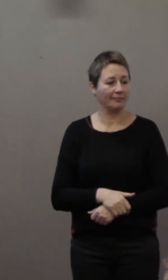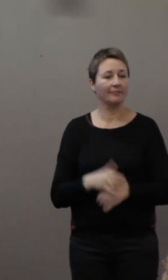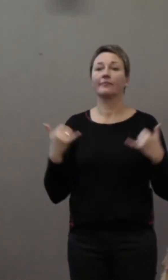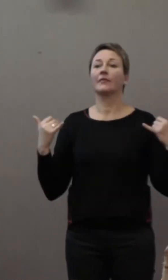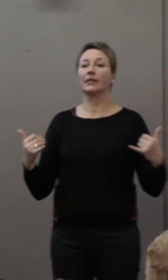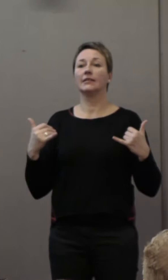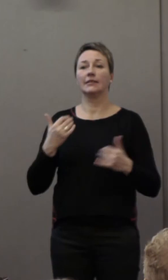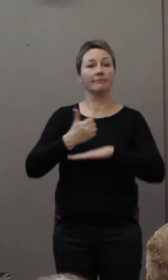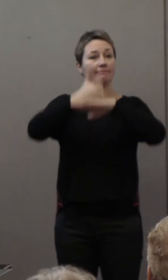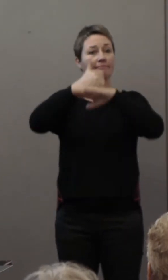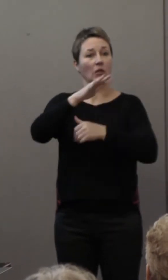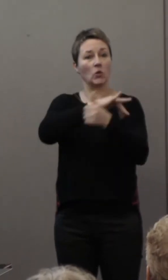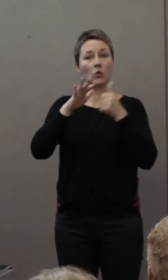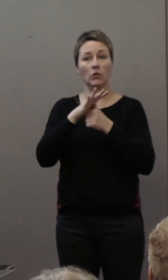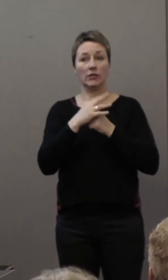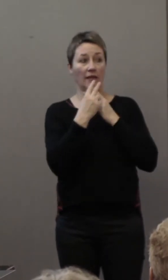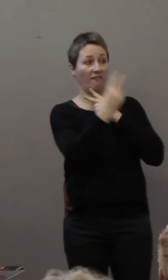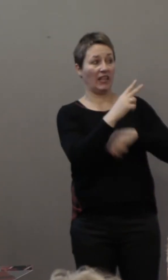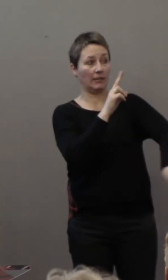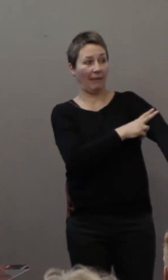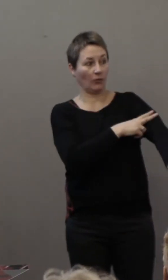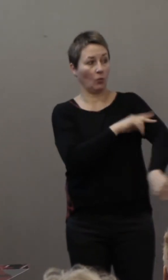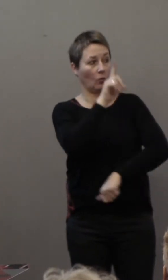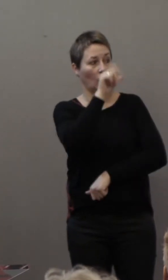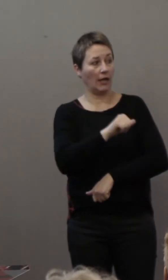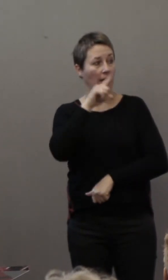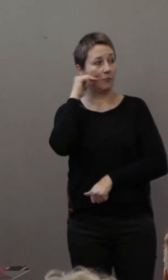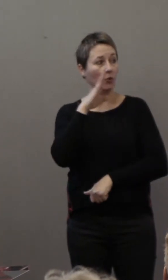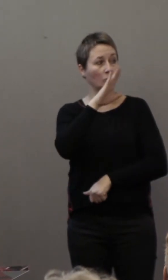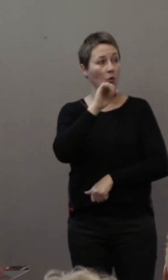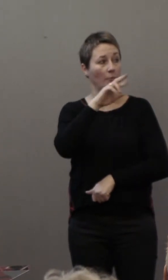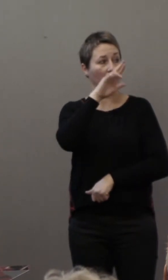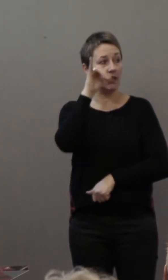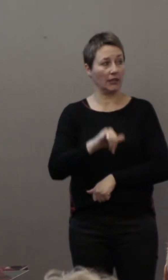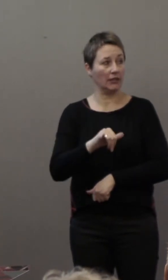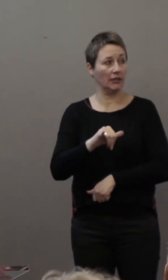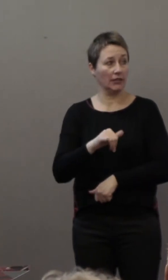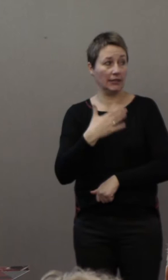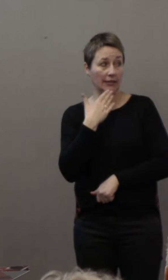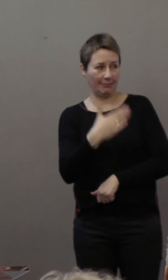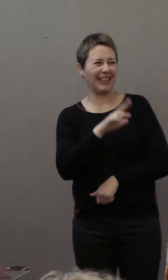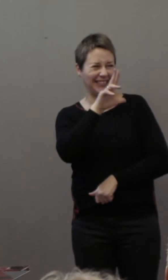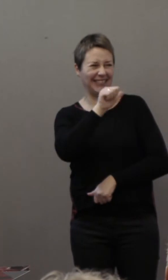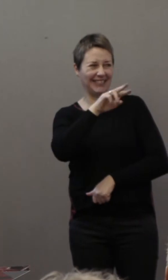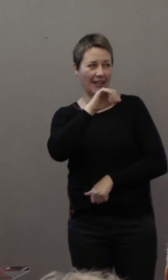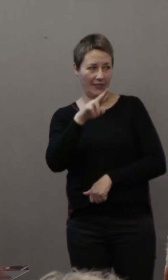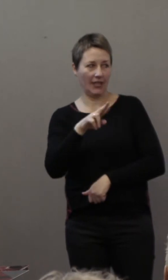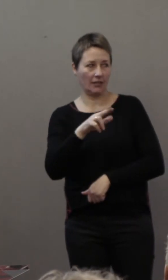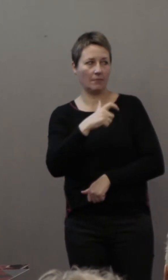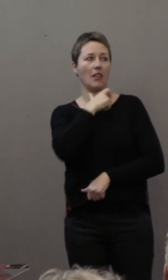au siège social, devant mes patrons, Frédéric Bierry, M. Becker. Donc merci Xavier de ce